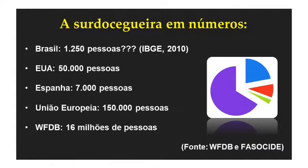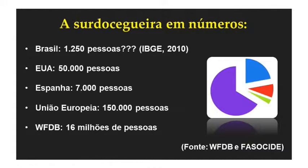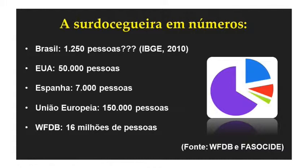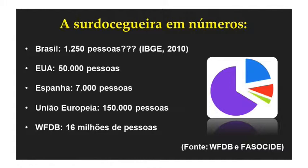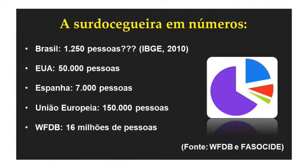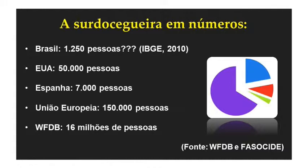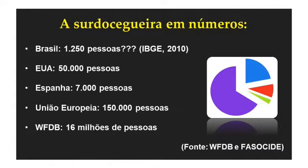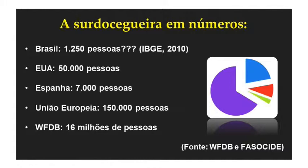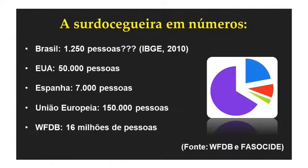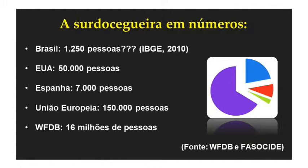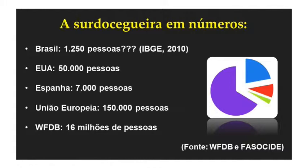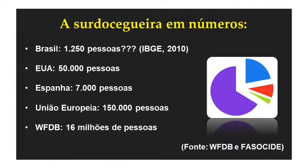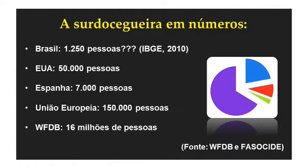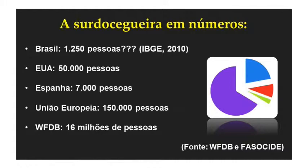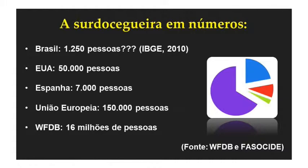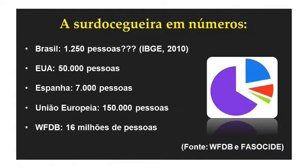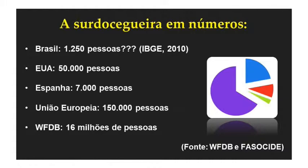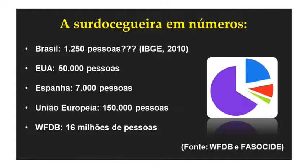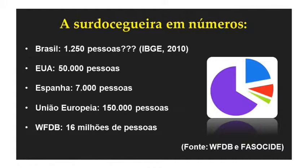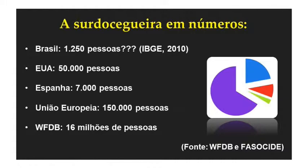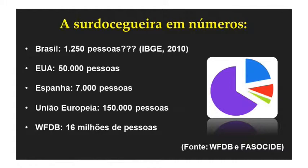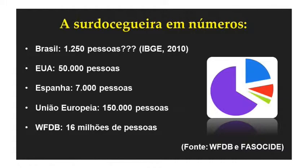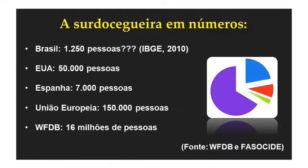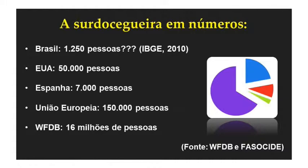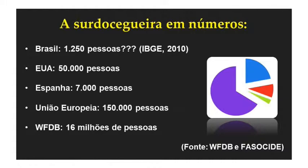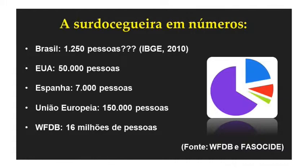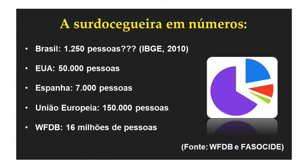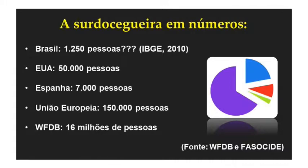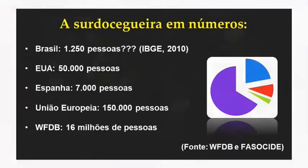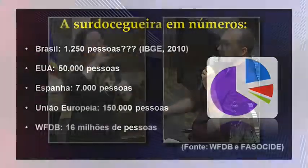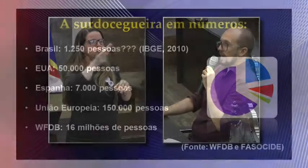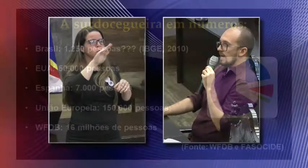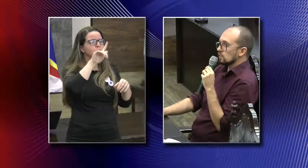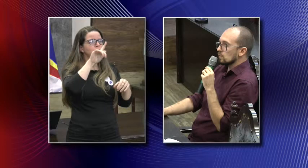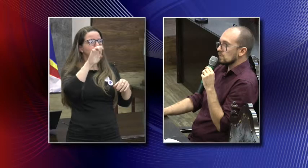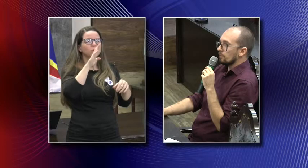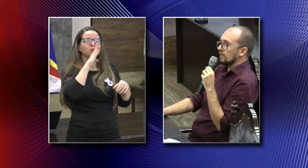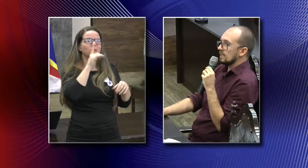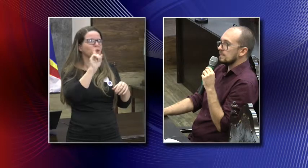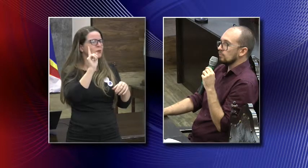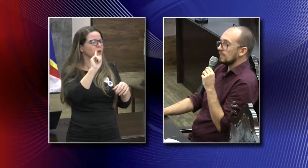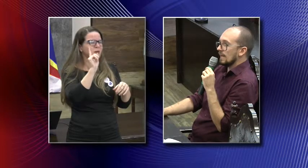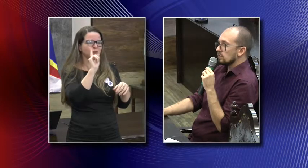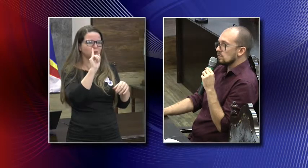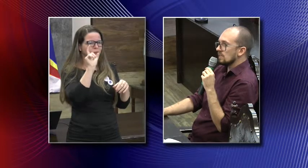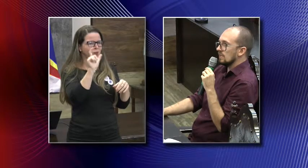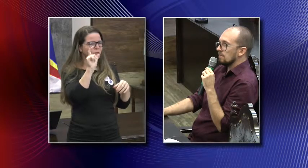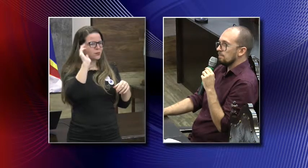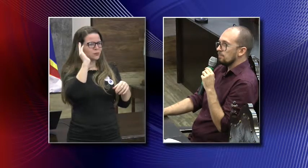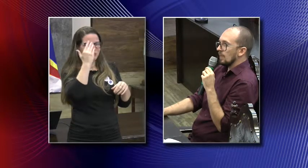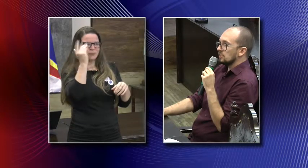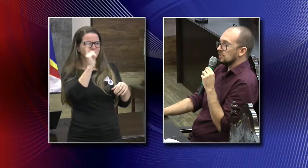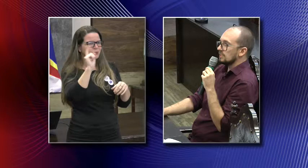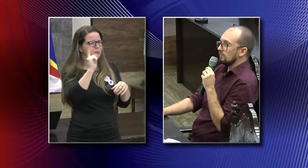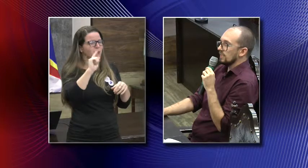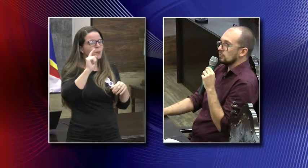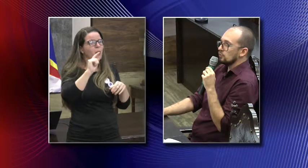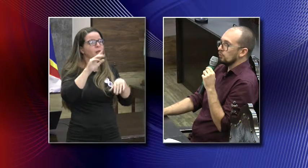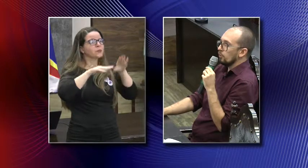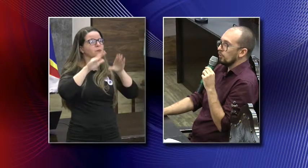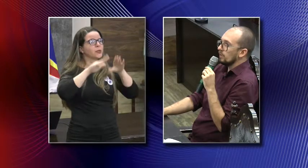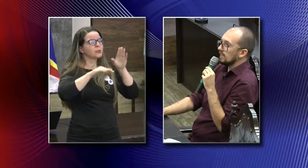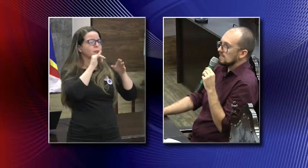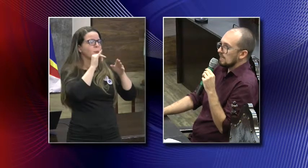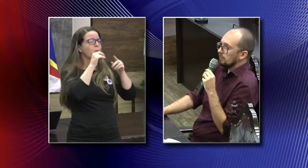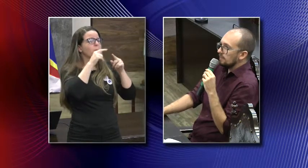16 milhões. Então, esse número, ele assusta, porque são dados que a gente está falando